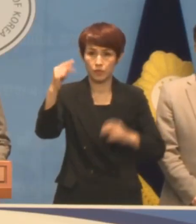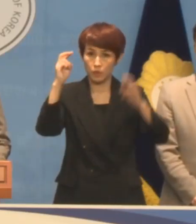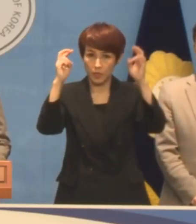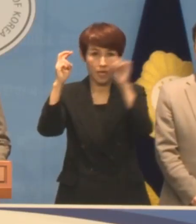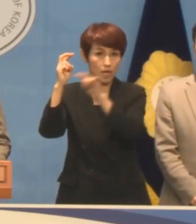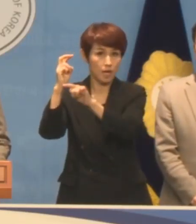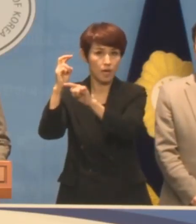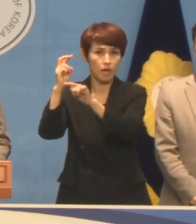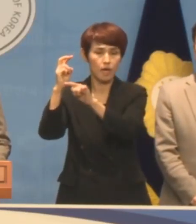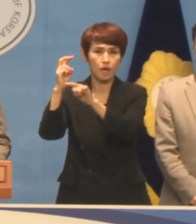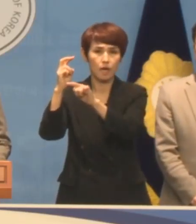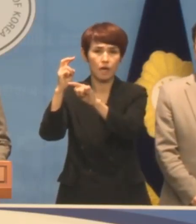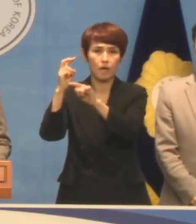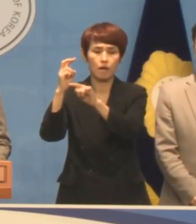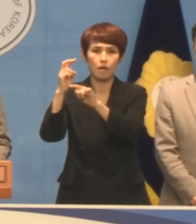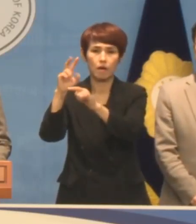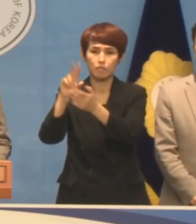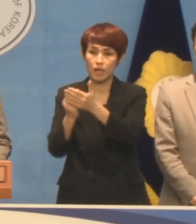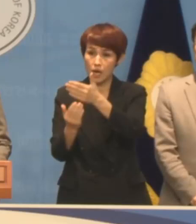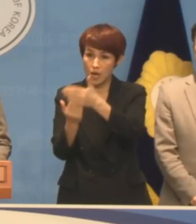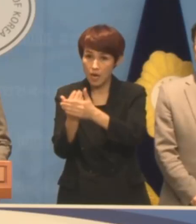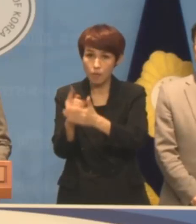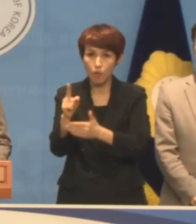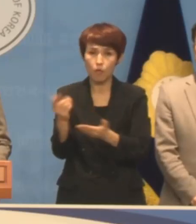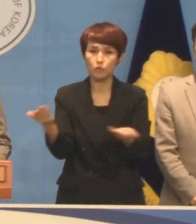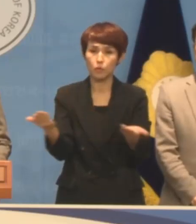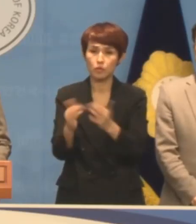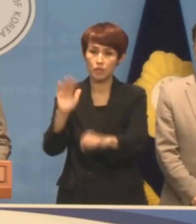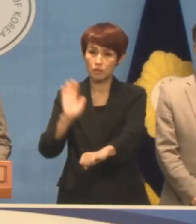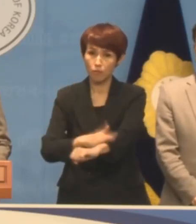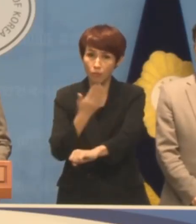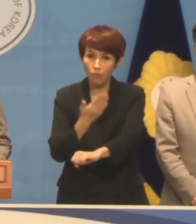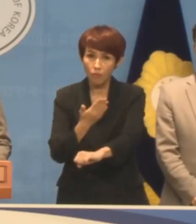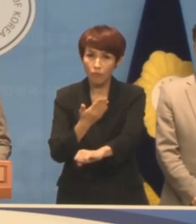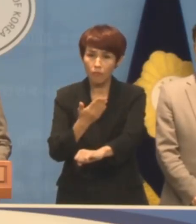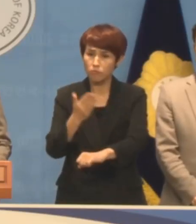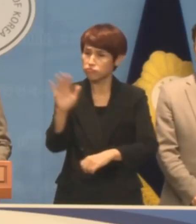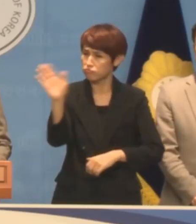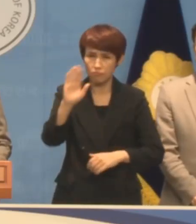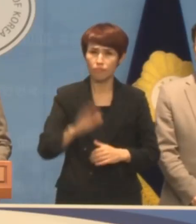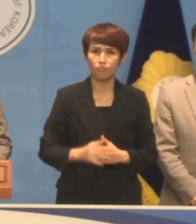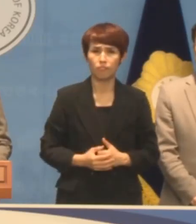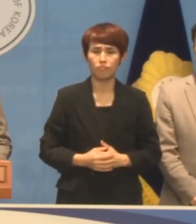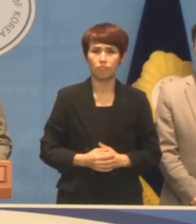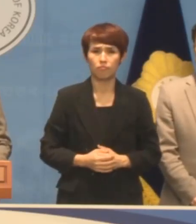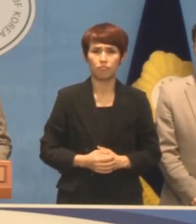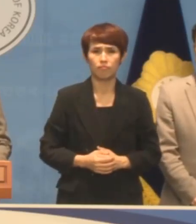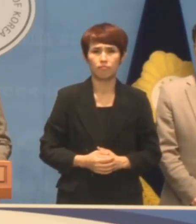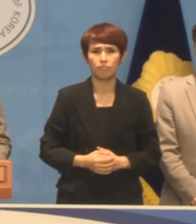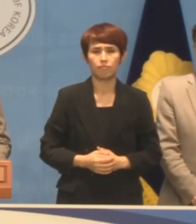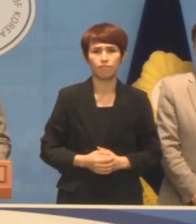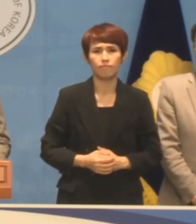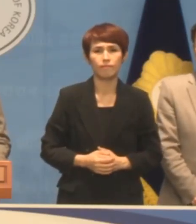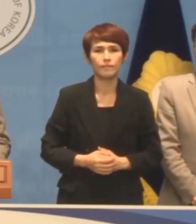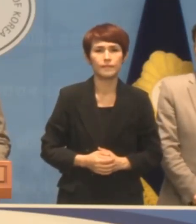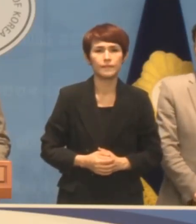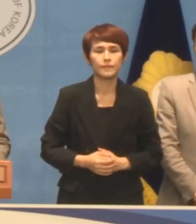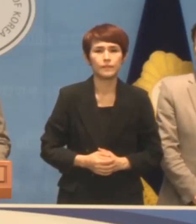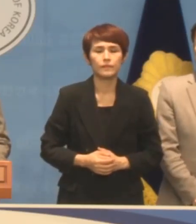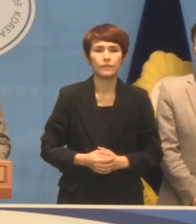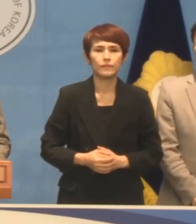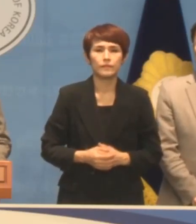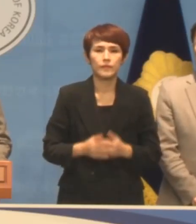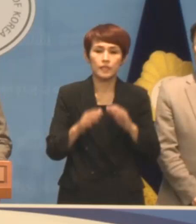MG손해보험이 이렇게 된데 노동자의 탓만 할 수가 있습니까? 그렇진 않을 겁니다.